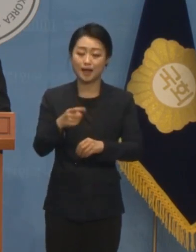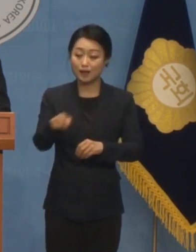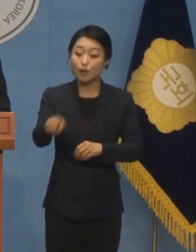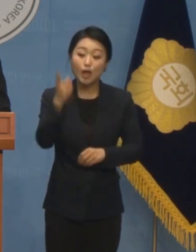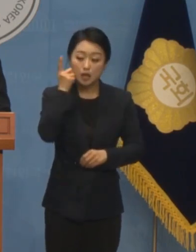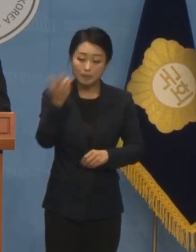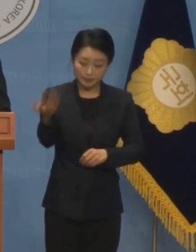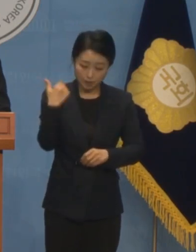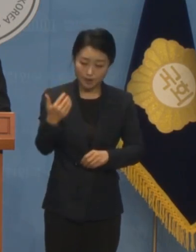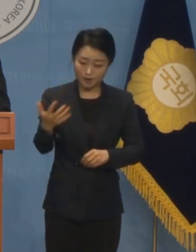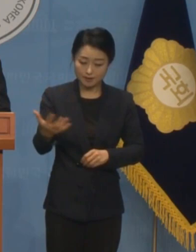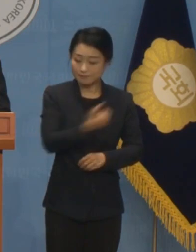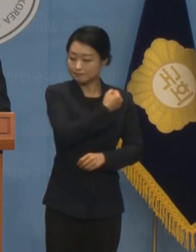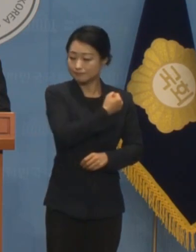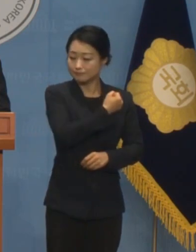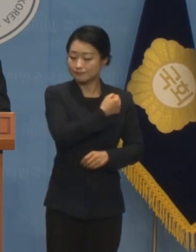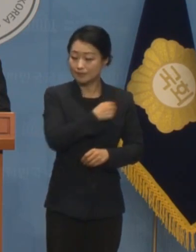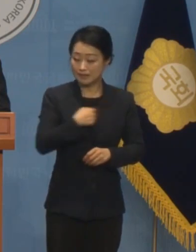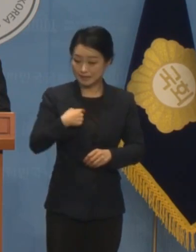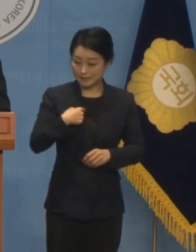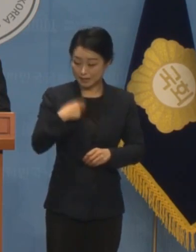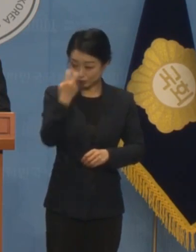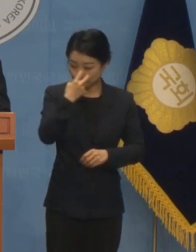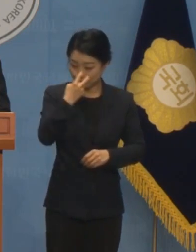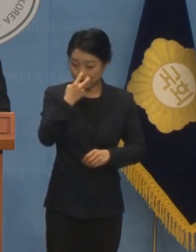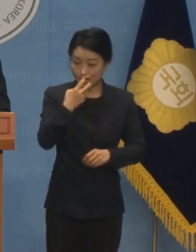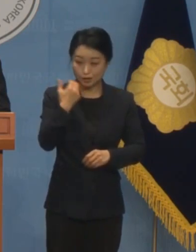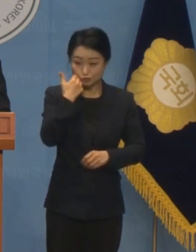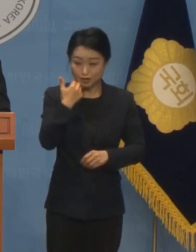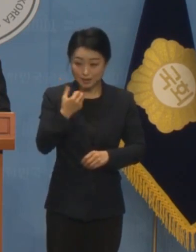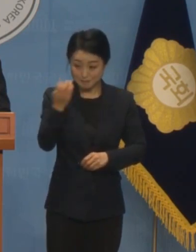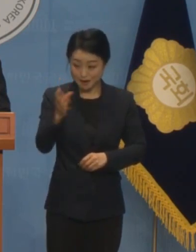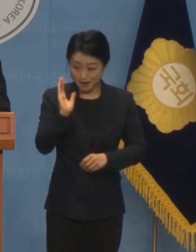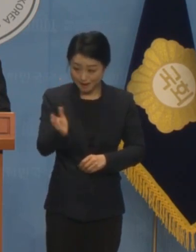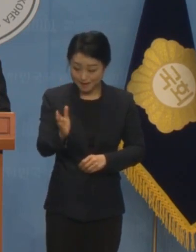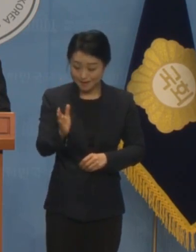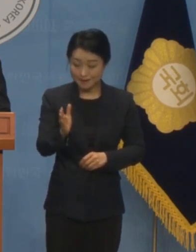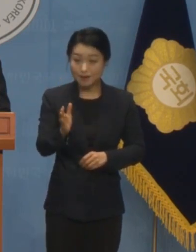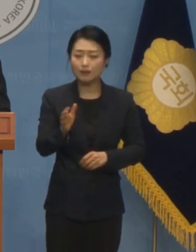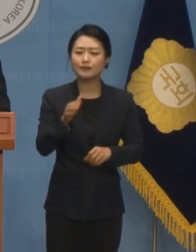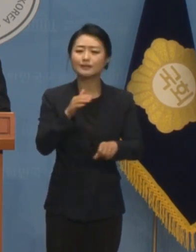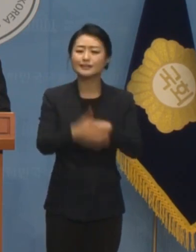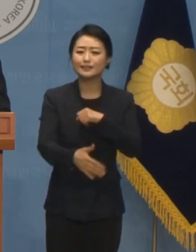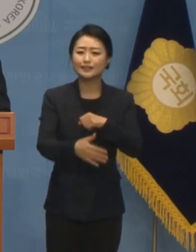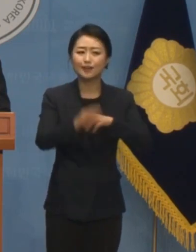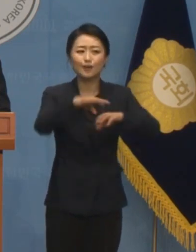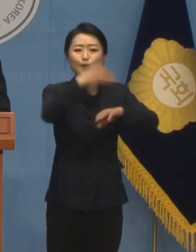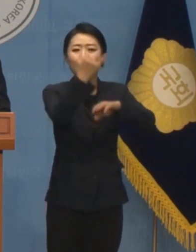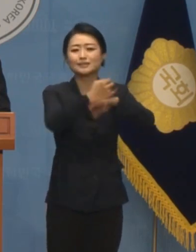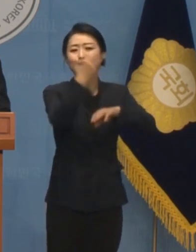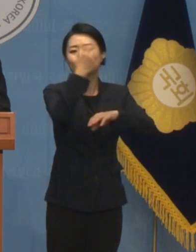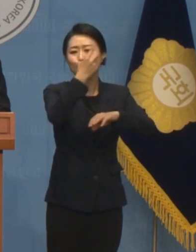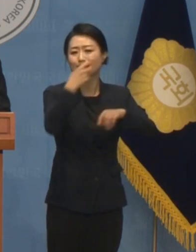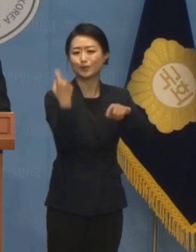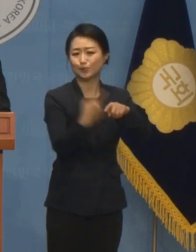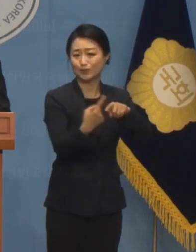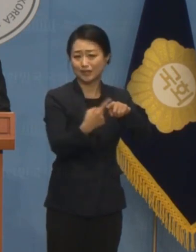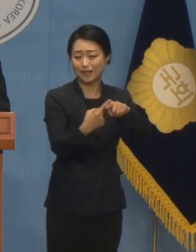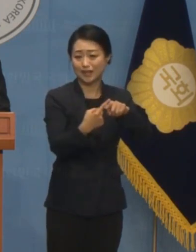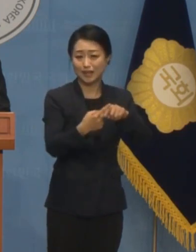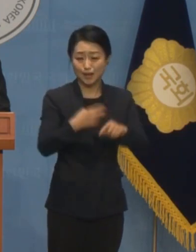걷어가며 수사검사의 기강을 잡는 것이 황제조사가 아니면 무엇입니까? 이 정도면 황제조사를